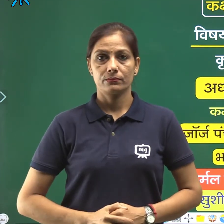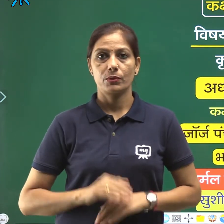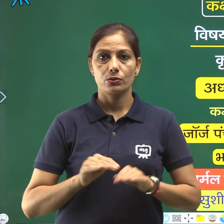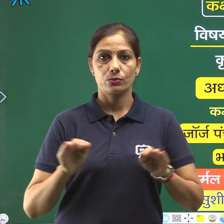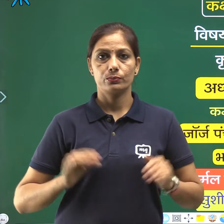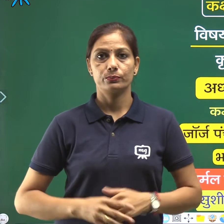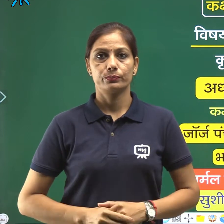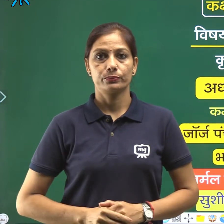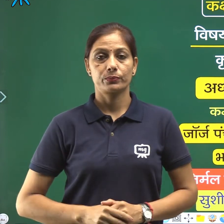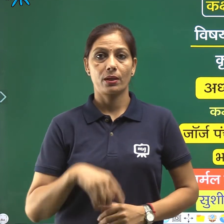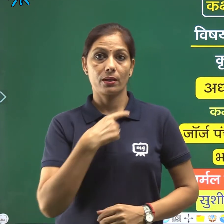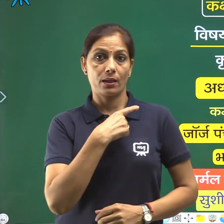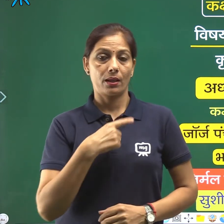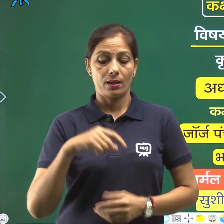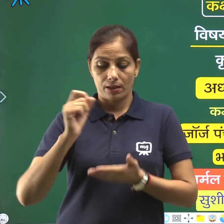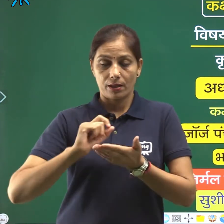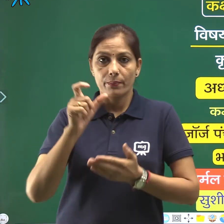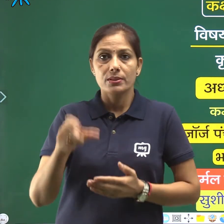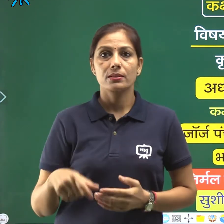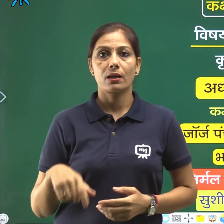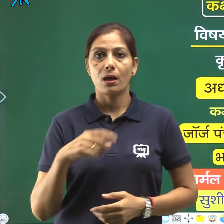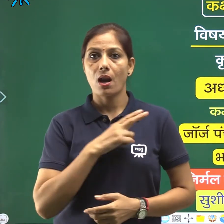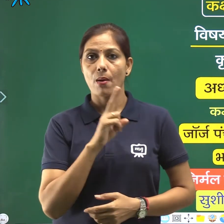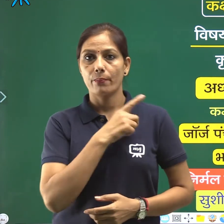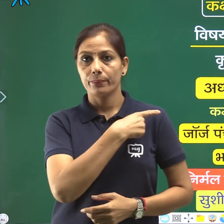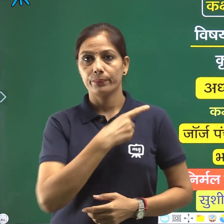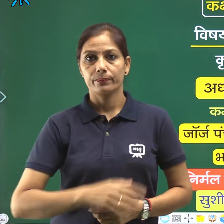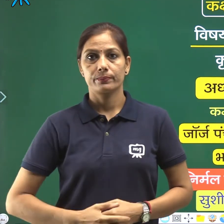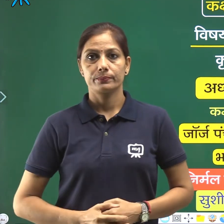बच्चों, ये है लेखक कमलेश्वर।